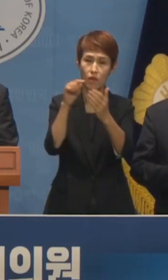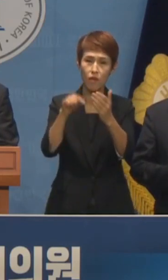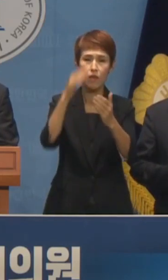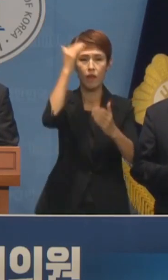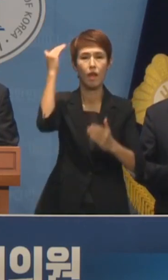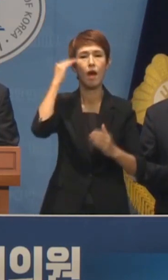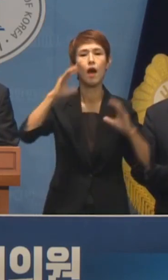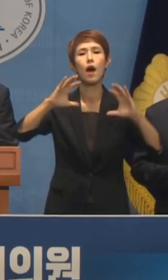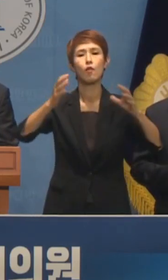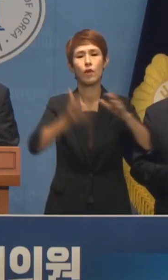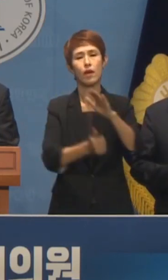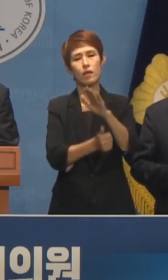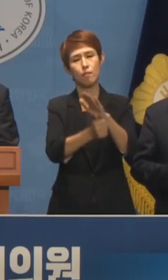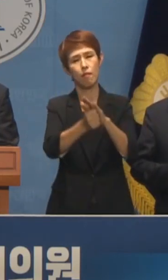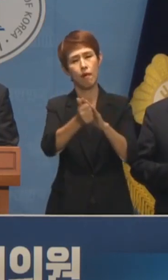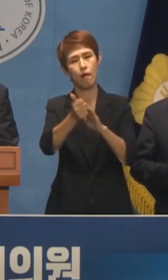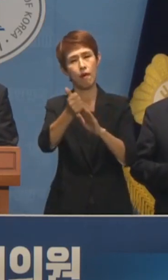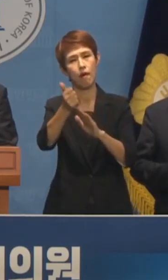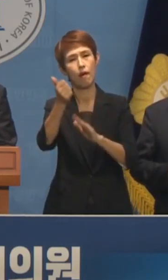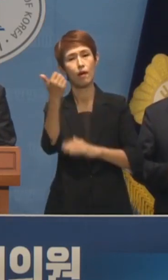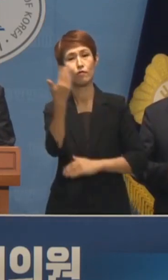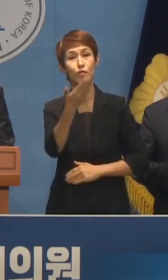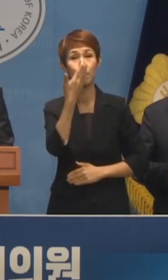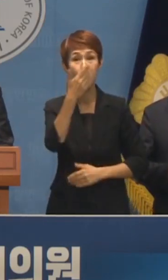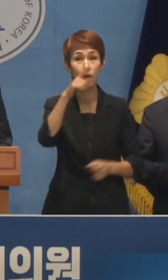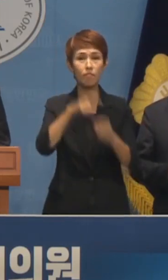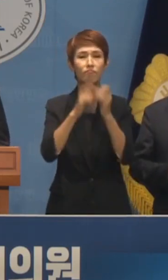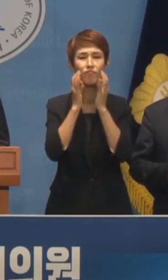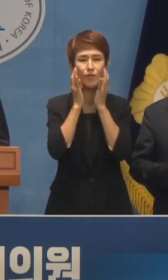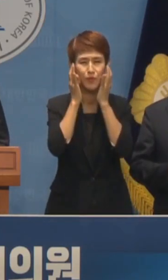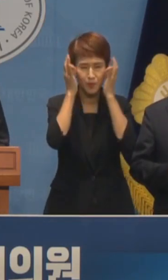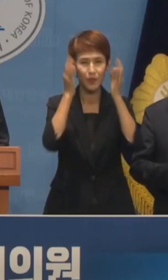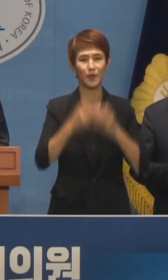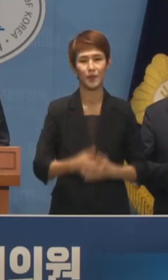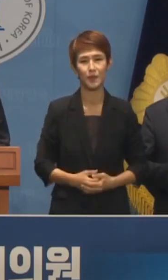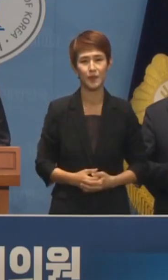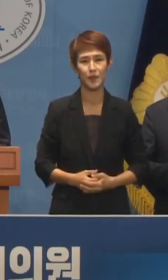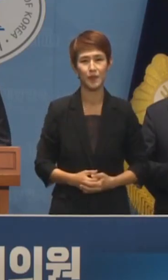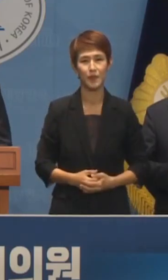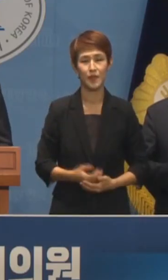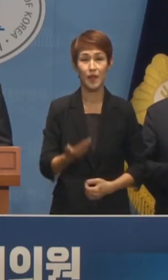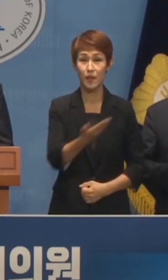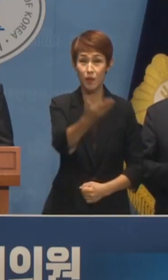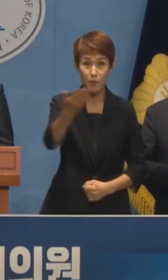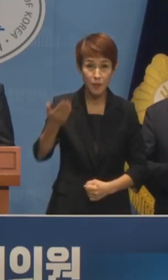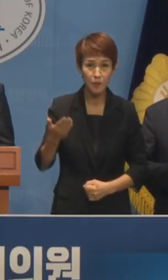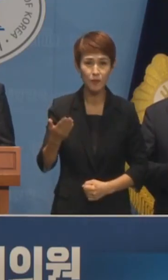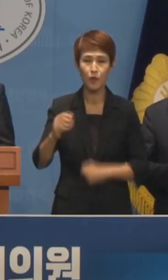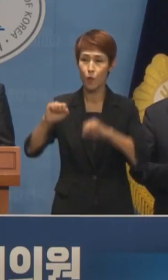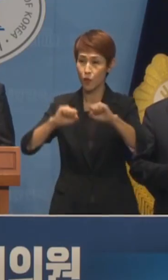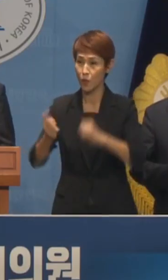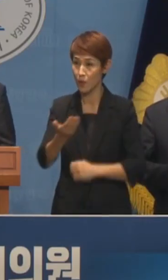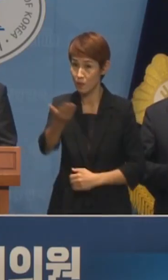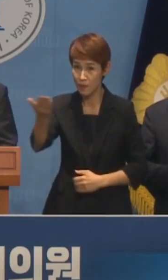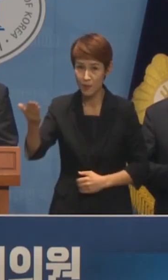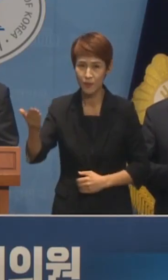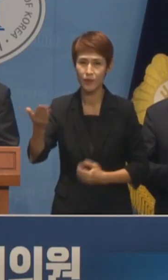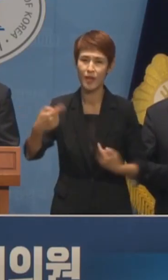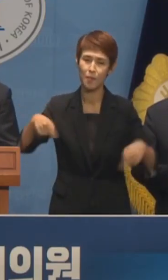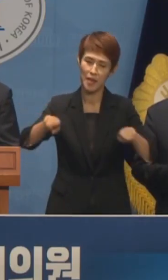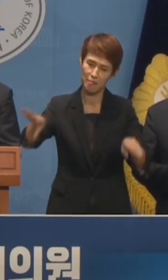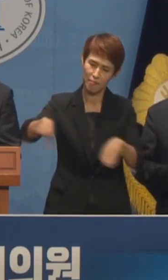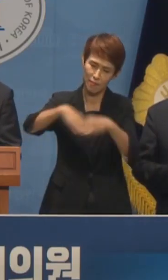공동체의 희망이 될 수 있도록 헌신하겠습니다. 당원 동지 여러분, 활동가 동지 여러분, 손잡아